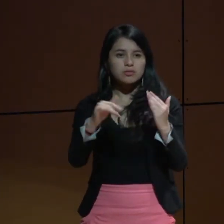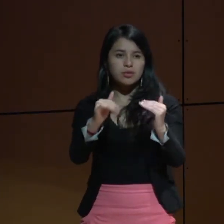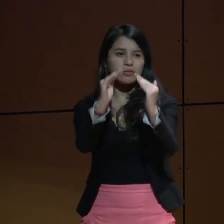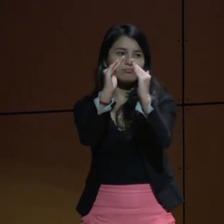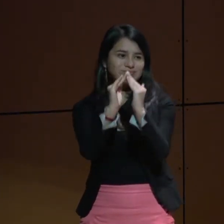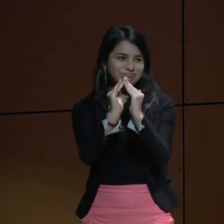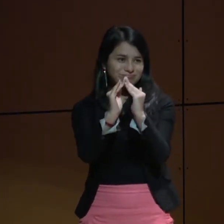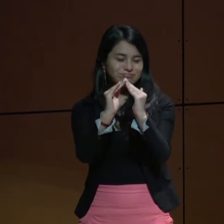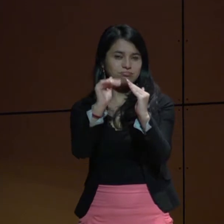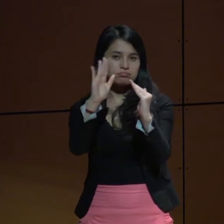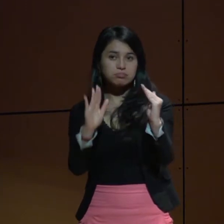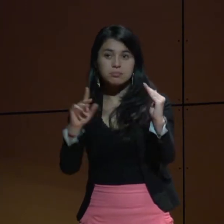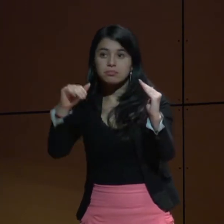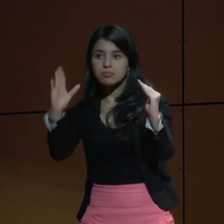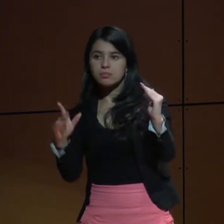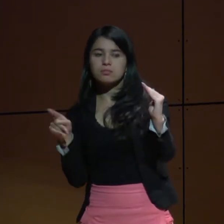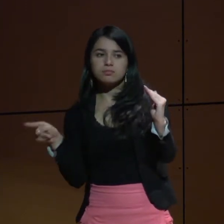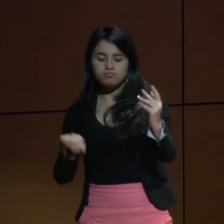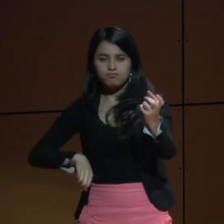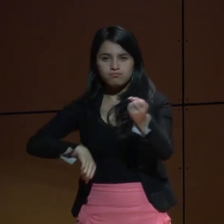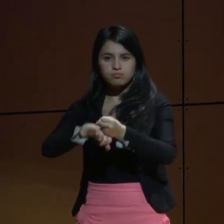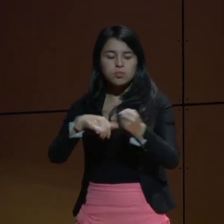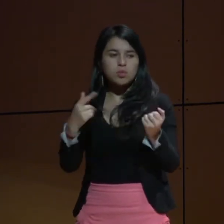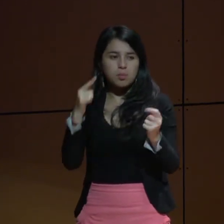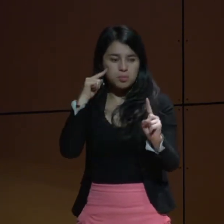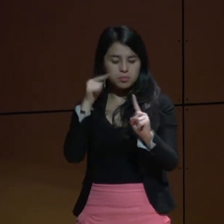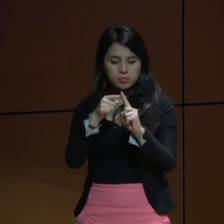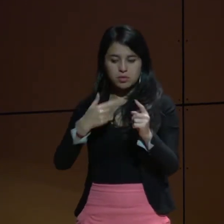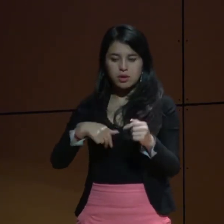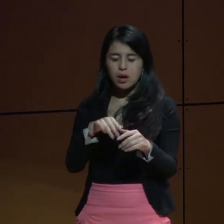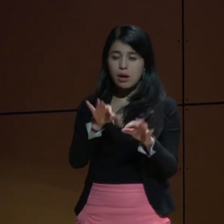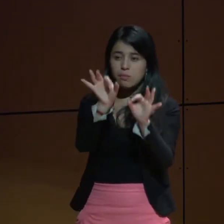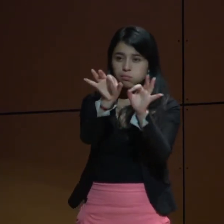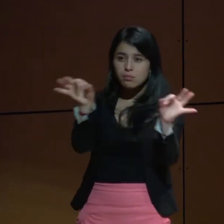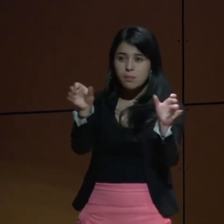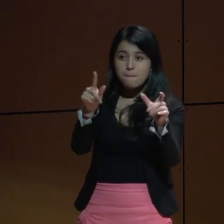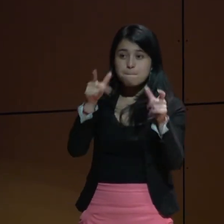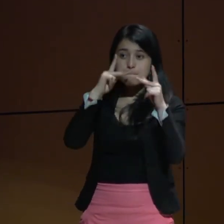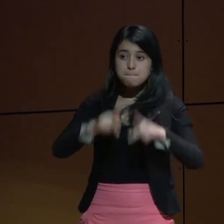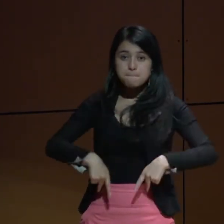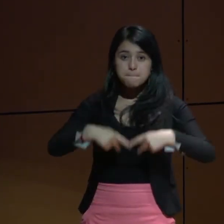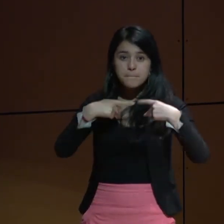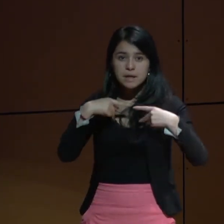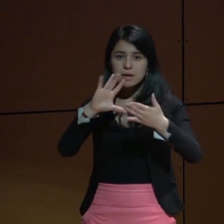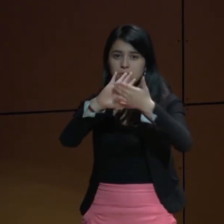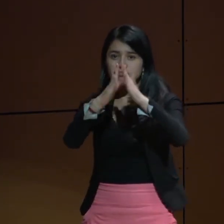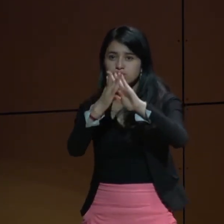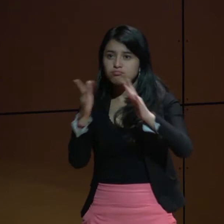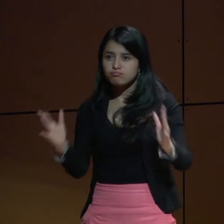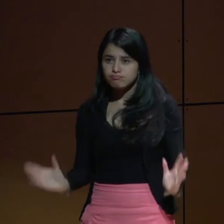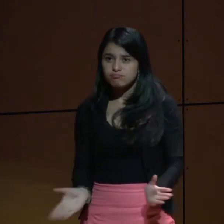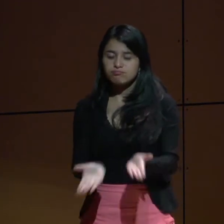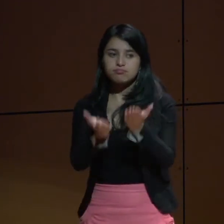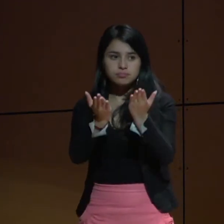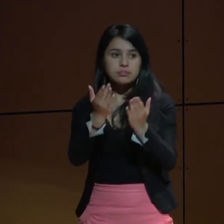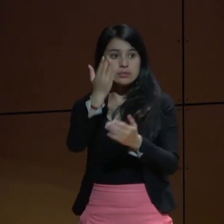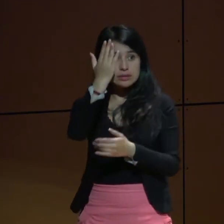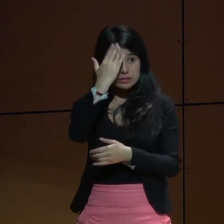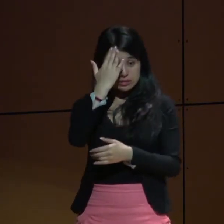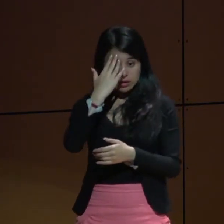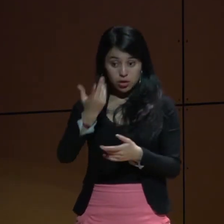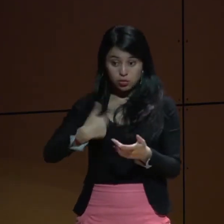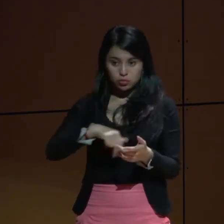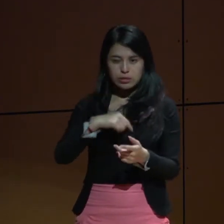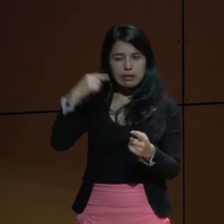interés social en donde el mejoramiento de las condiciones de vida de las comunidades es